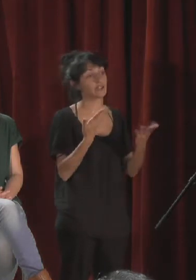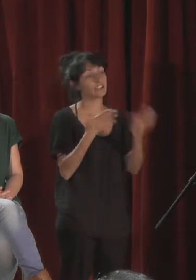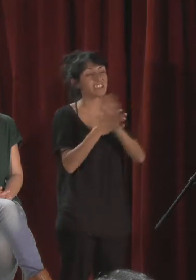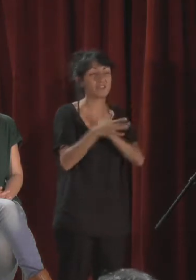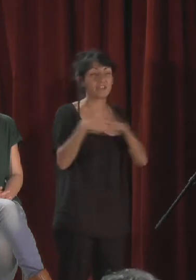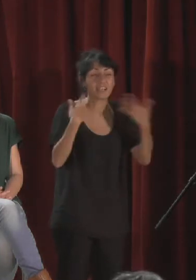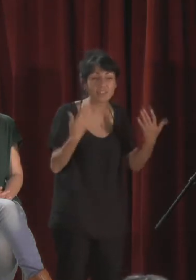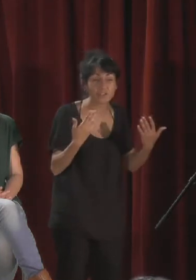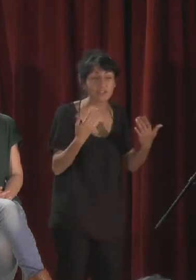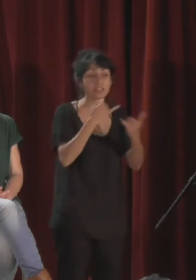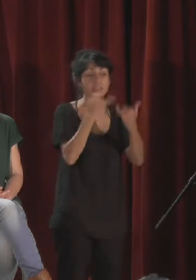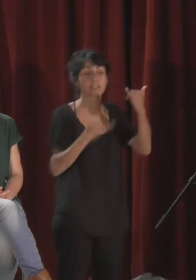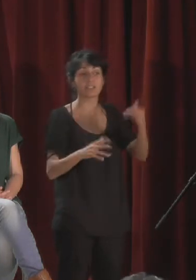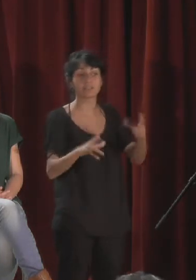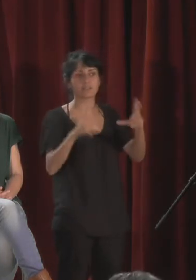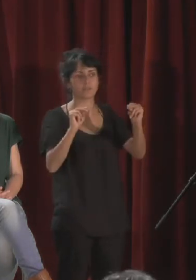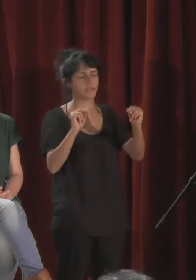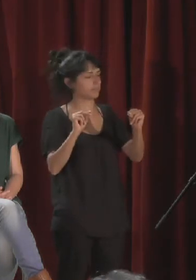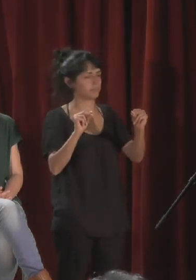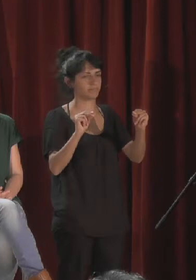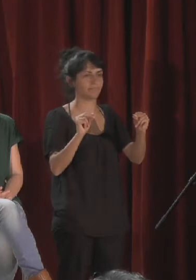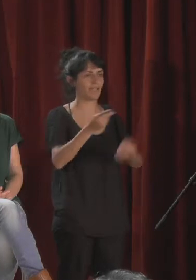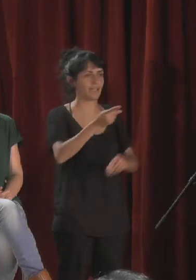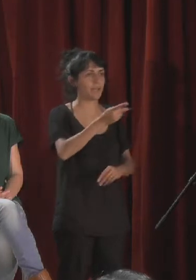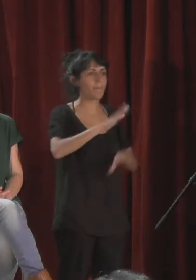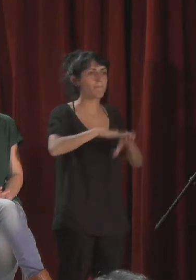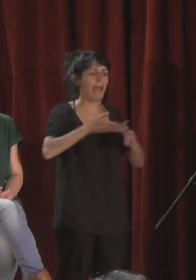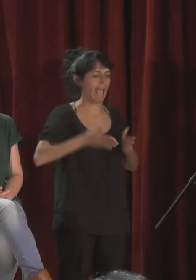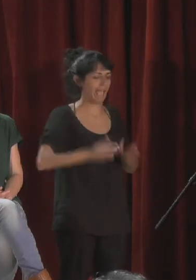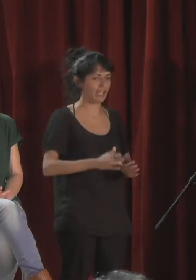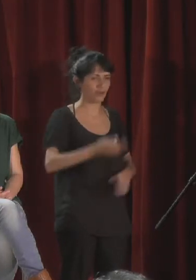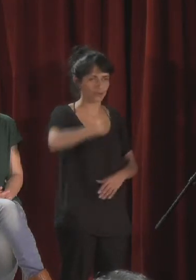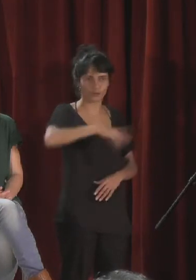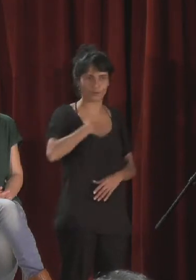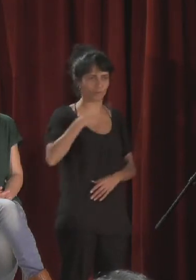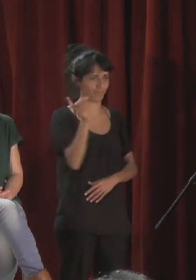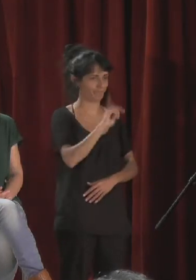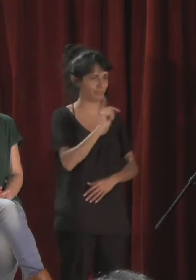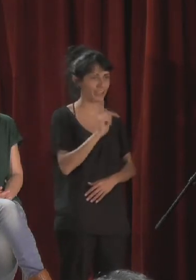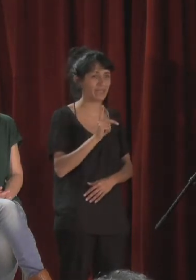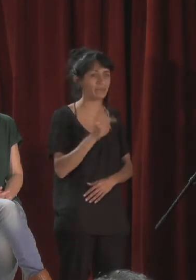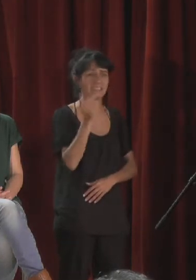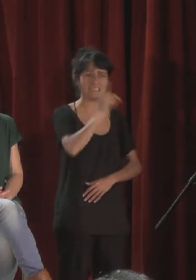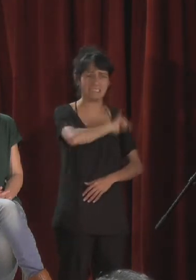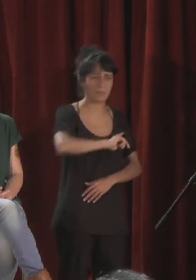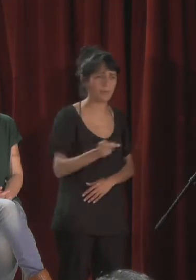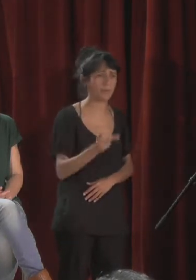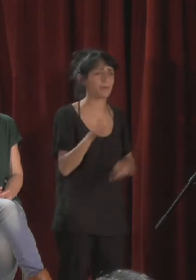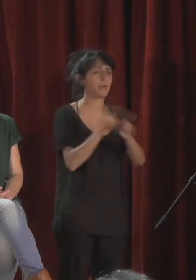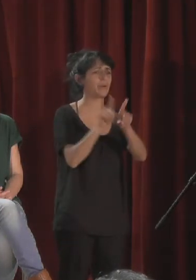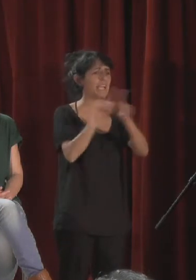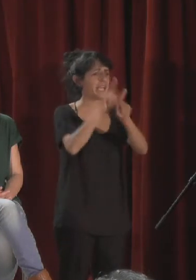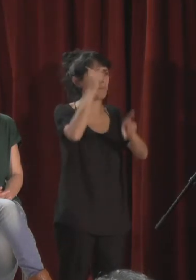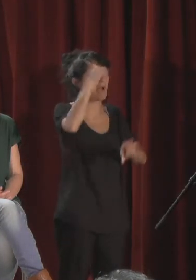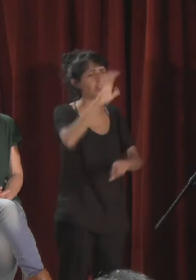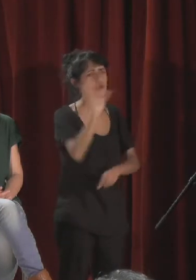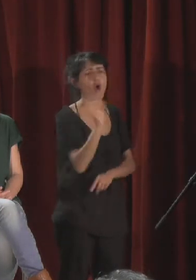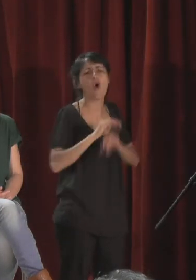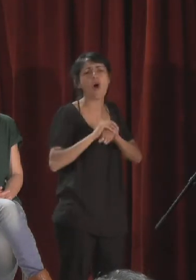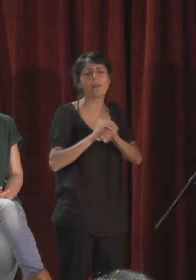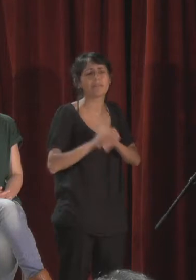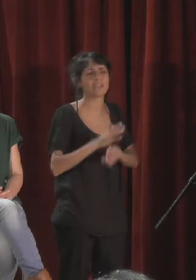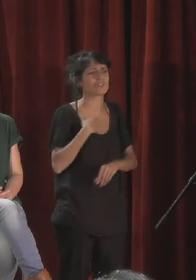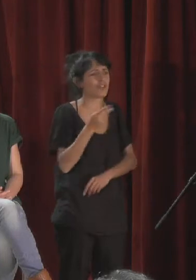non queremos eso para os nosos fillos, nin queremos eso para os nosos irmáns, nin queremos eso para os nosos amigos. E non o imos permitir. E por